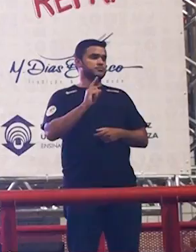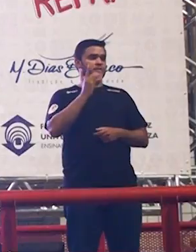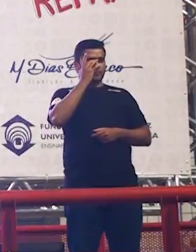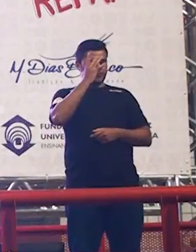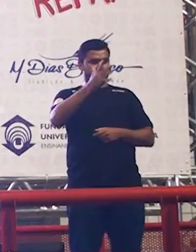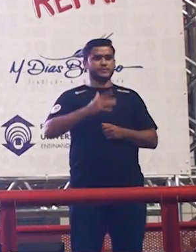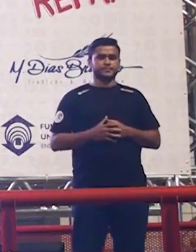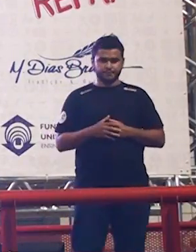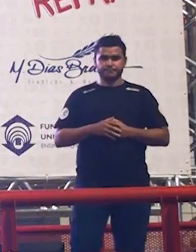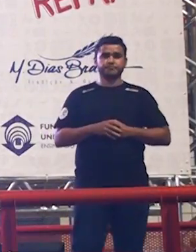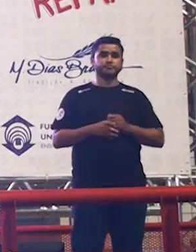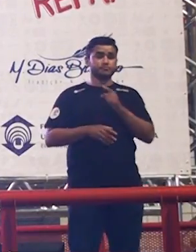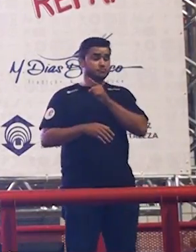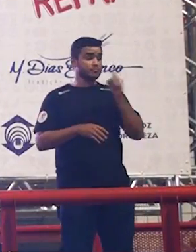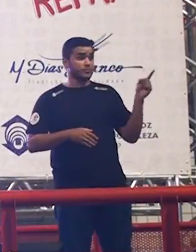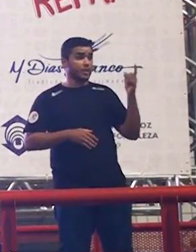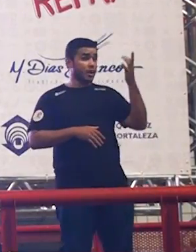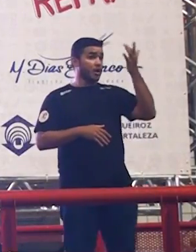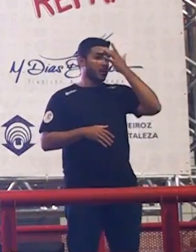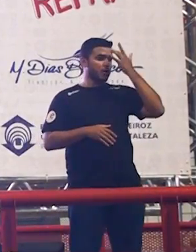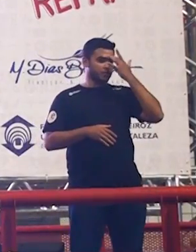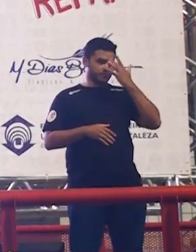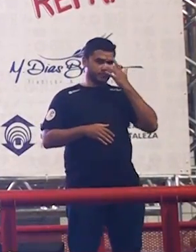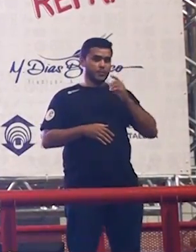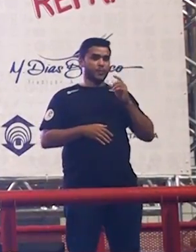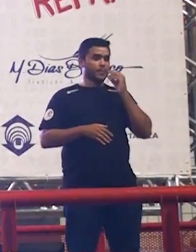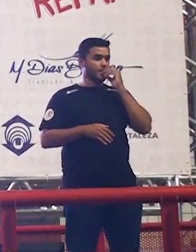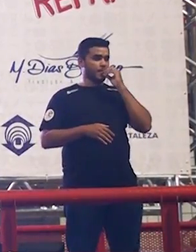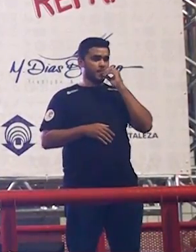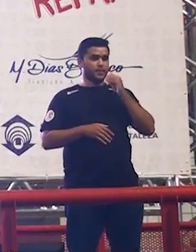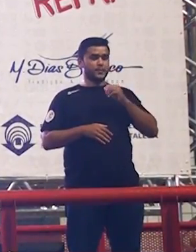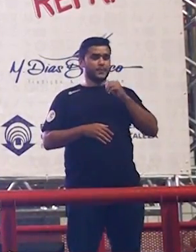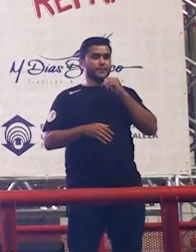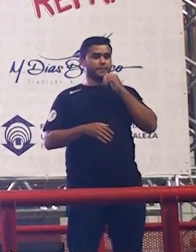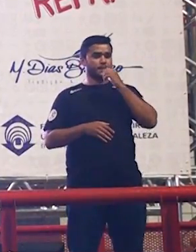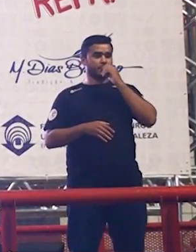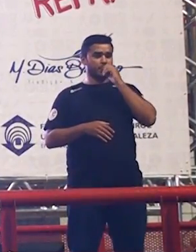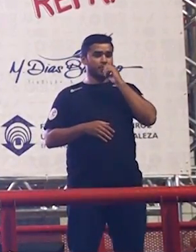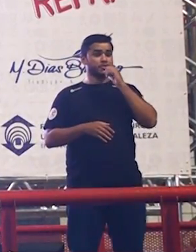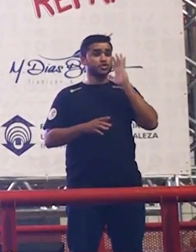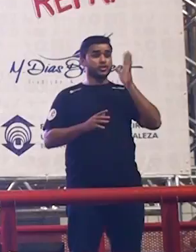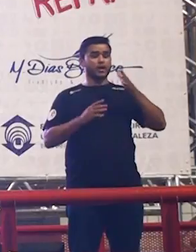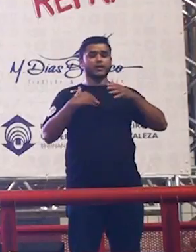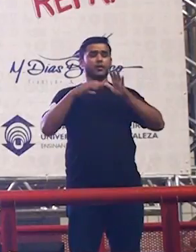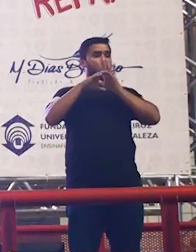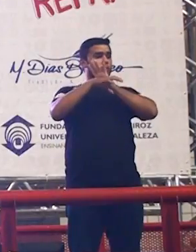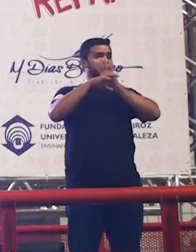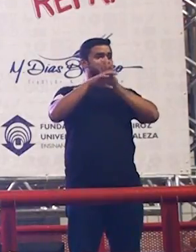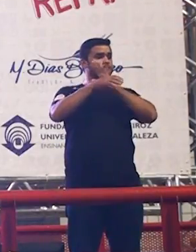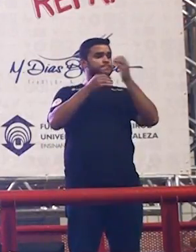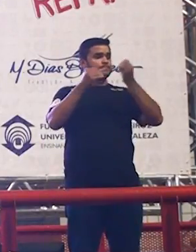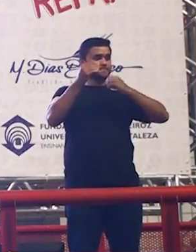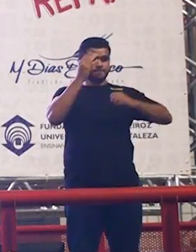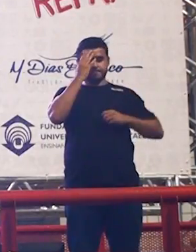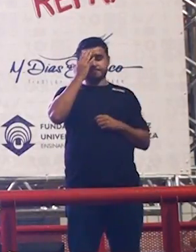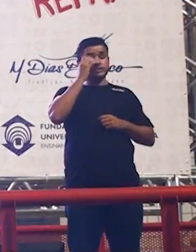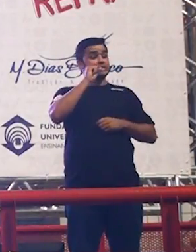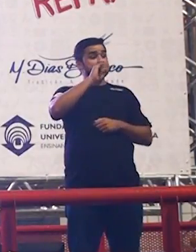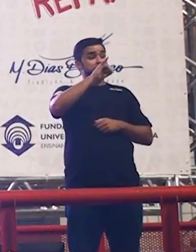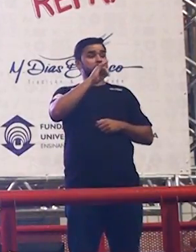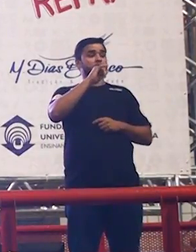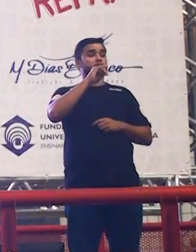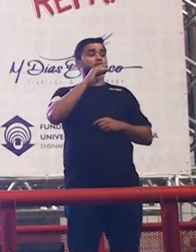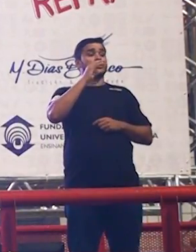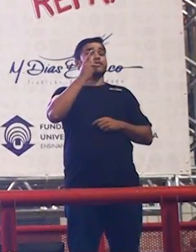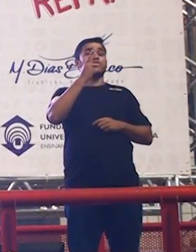errar. Vocês não estão mais decorando, vocês já estão trabalhando conceitos. Se eu baixo a latitude e me